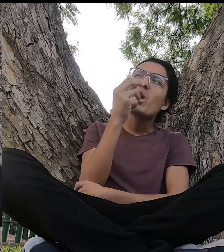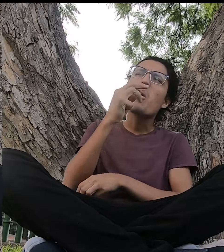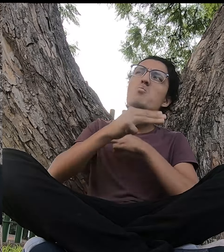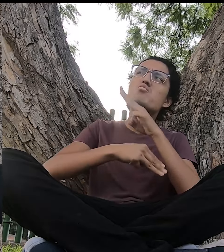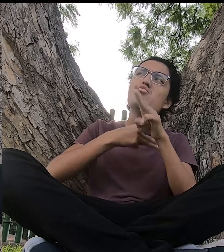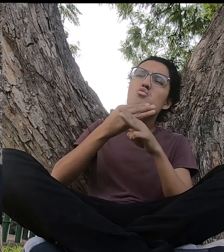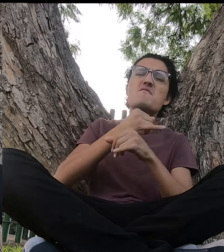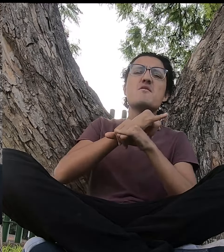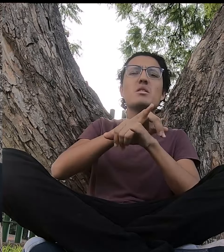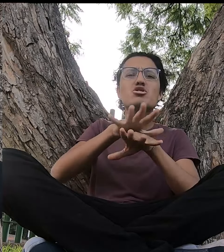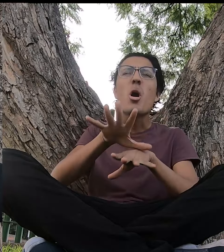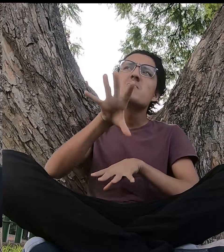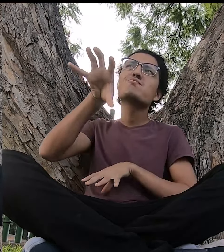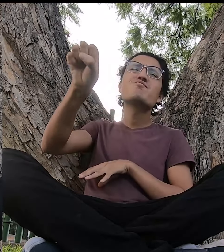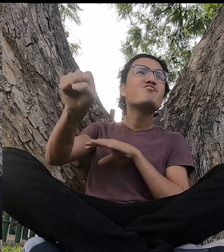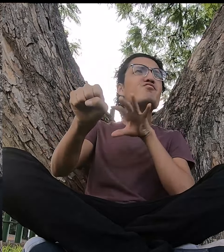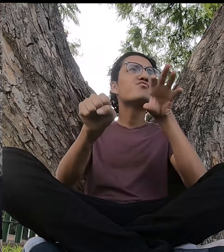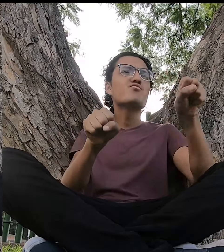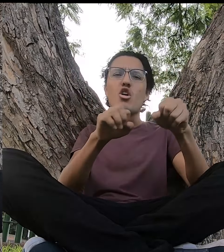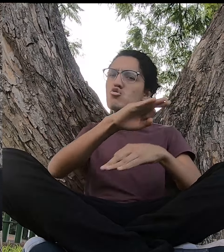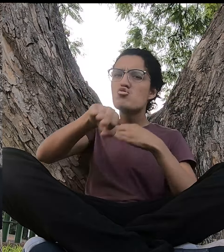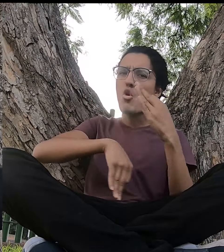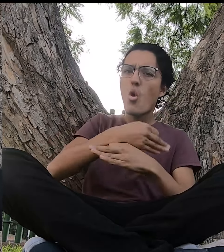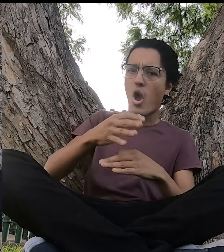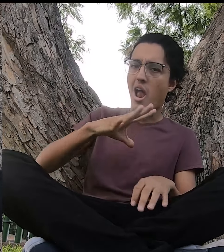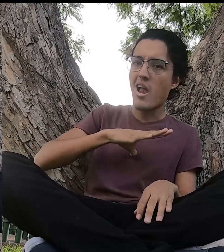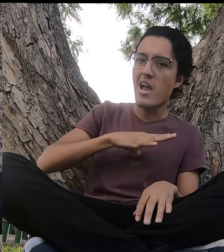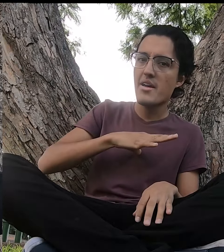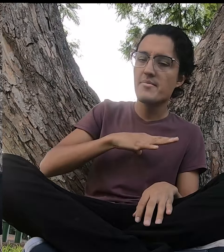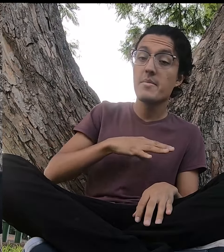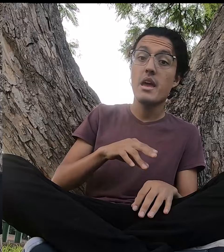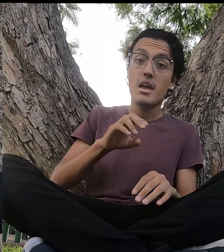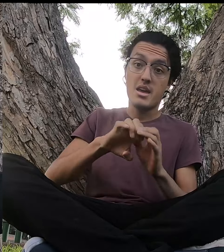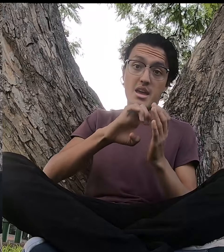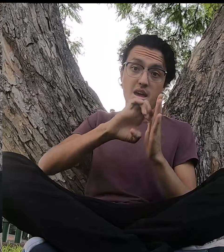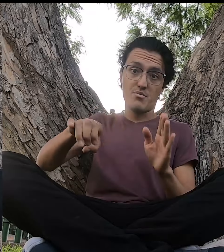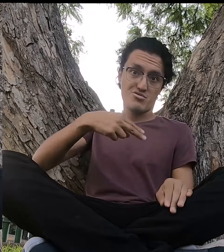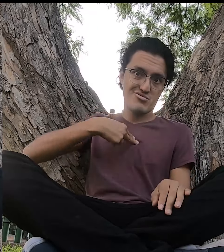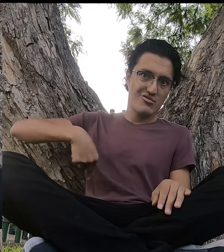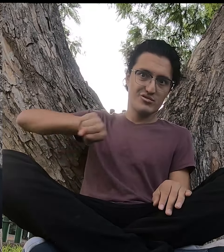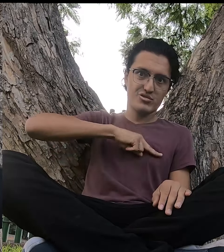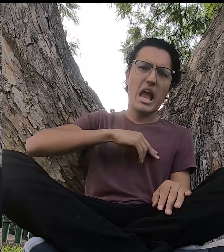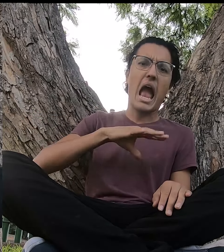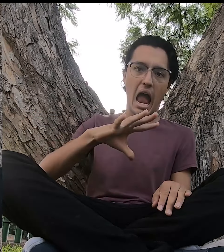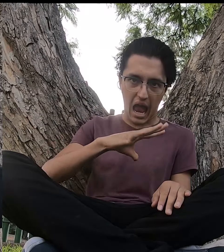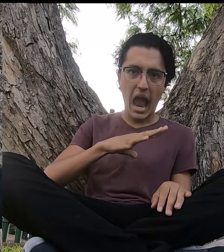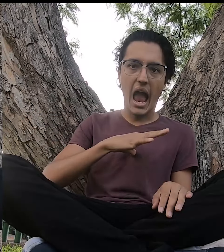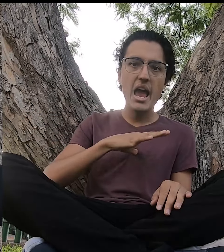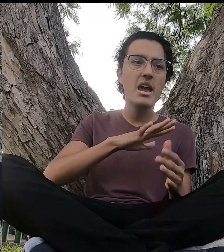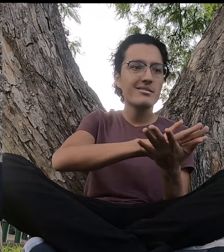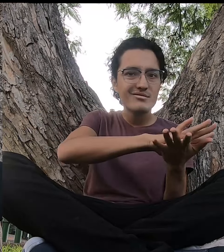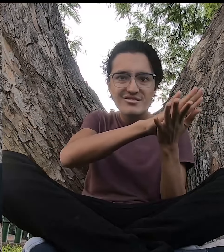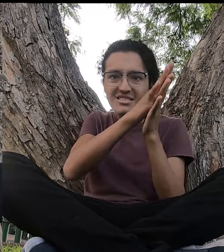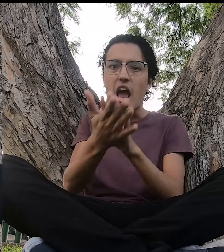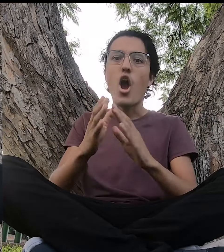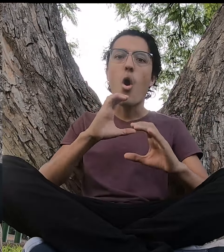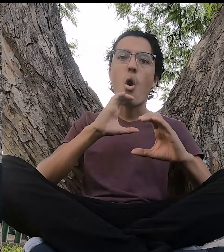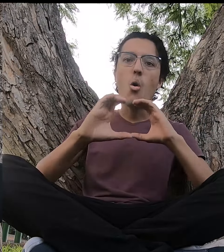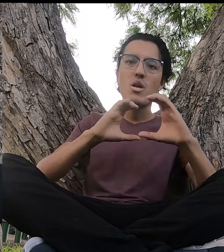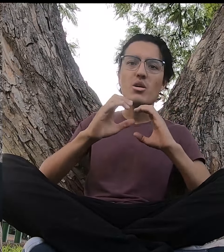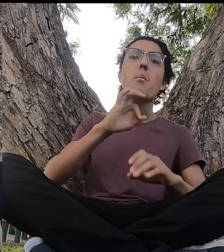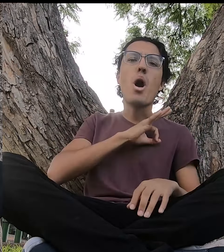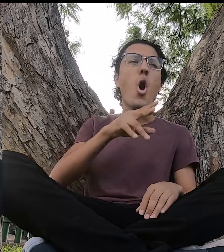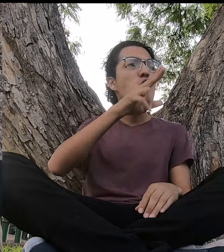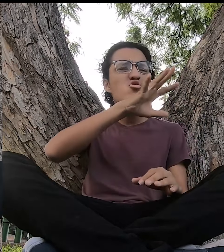de percibir el mundo, la información, el conocimiento y todo lo que existe ahí. Nosotros